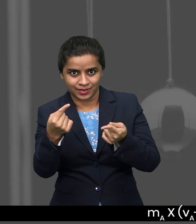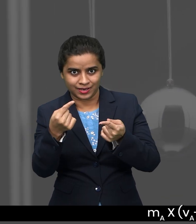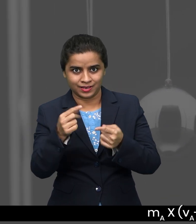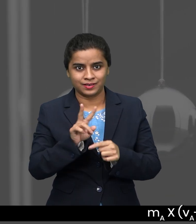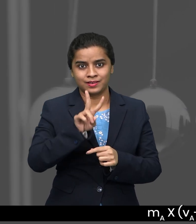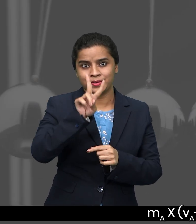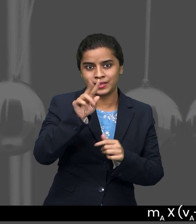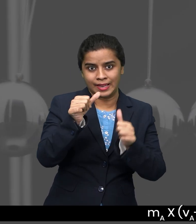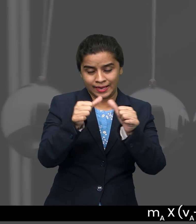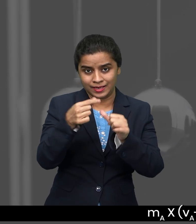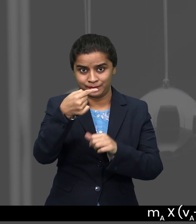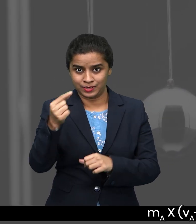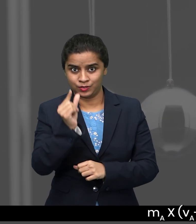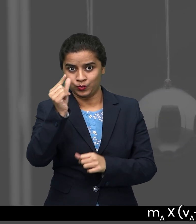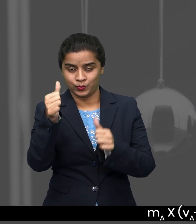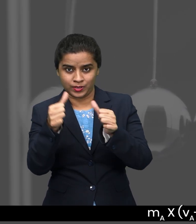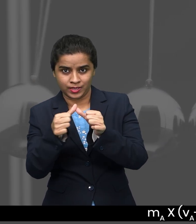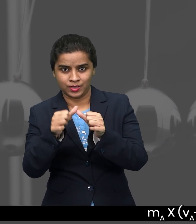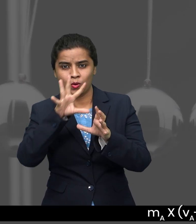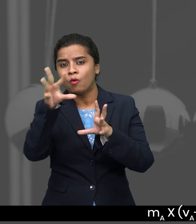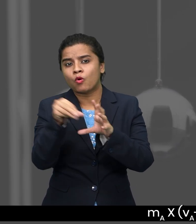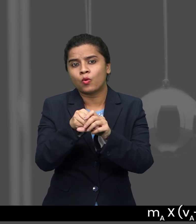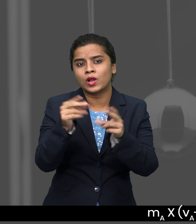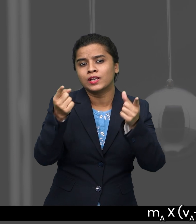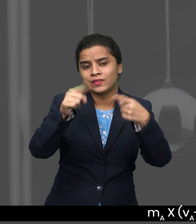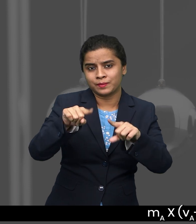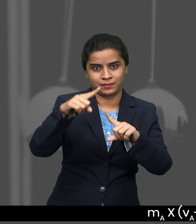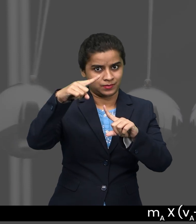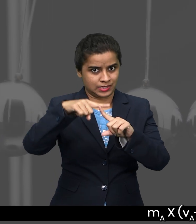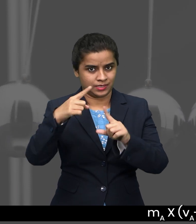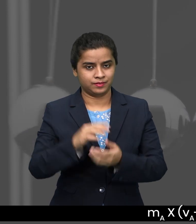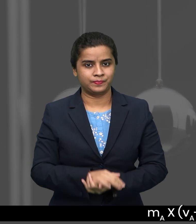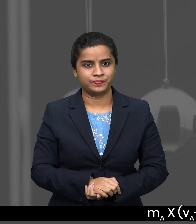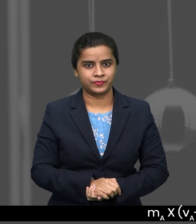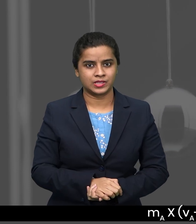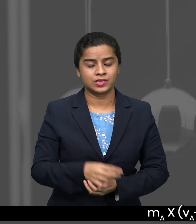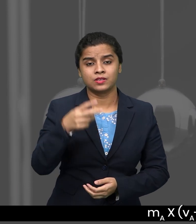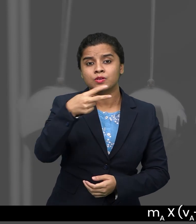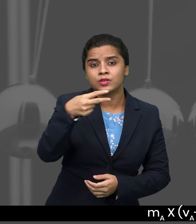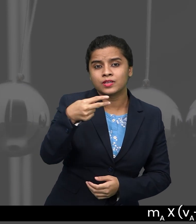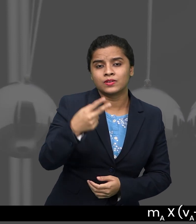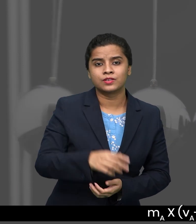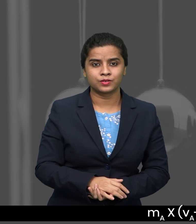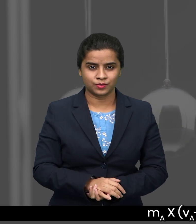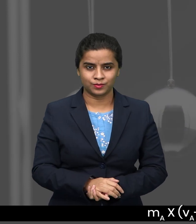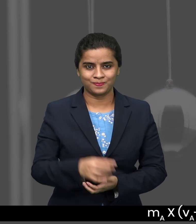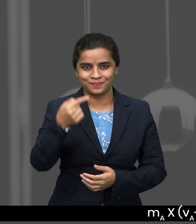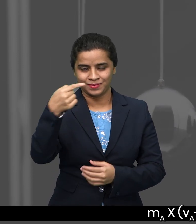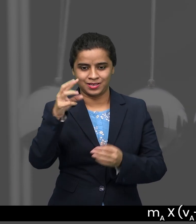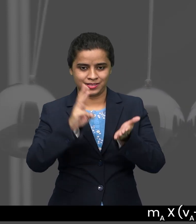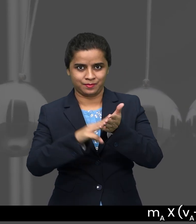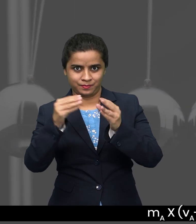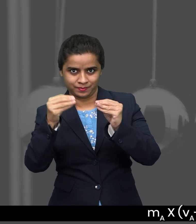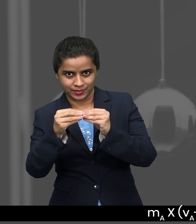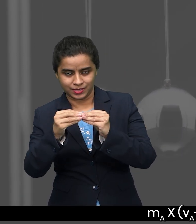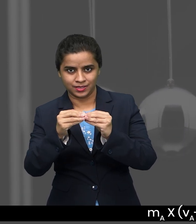a v கீழ் இலக்க a கழித்தல் u கீழ் இலக்க a கீழ்கோடு t ஈடு கழித்தல் ma v